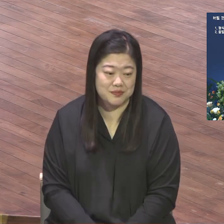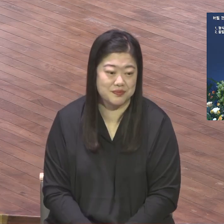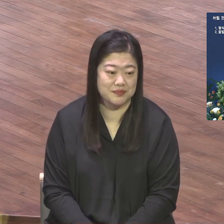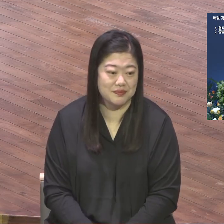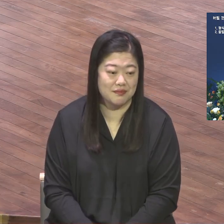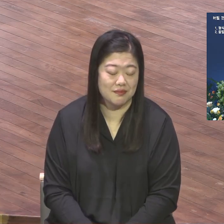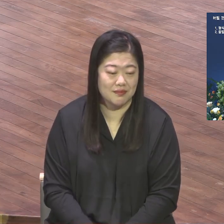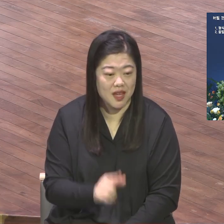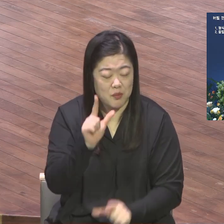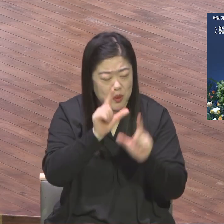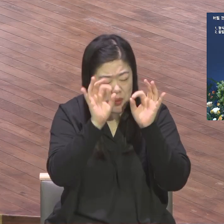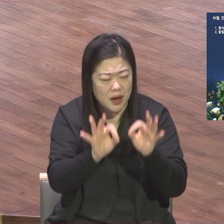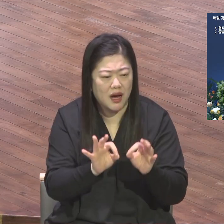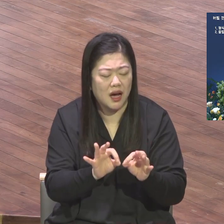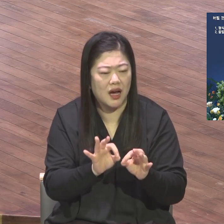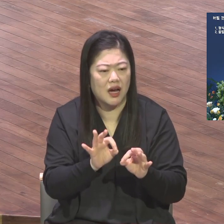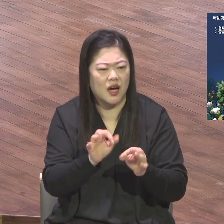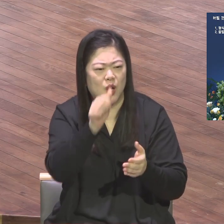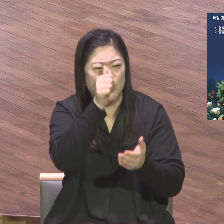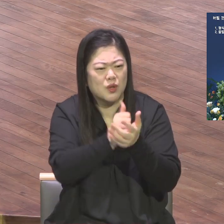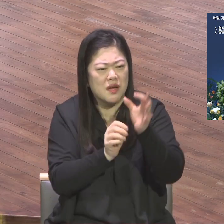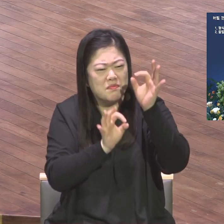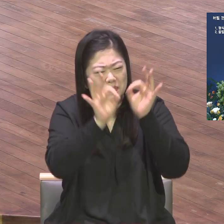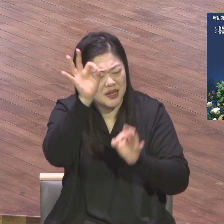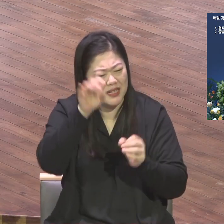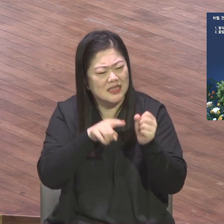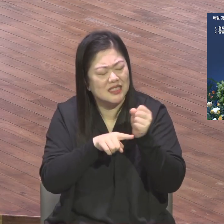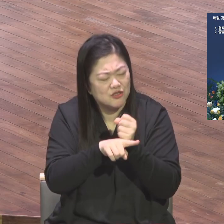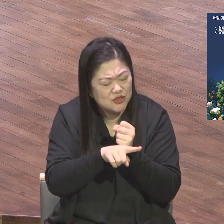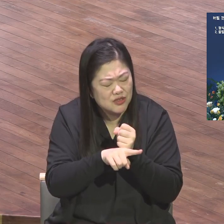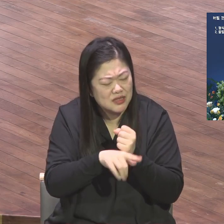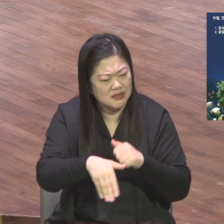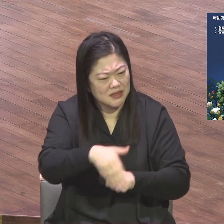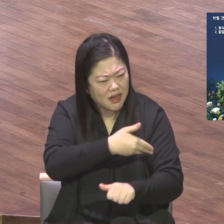보는데요. 이해가 되더라니까. 저 사람 입장에서 그럴 수 있지.